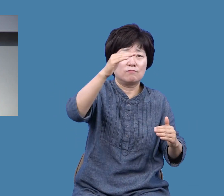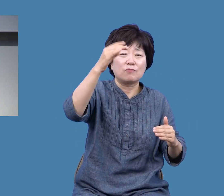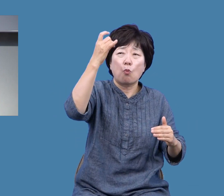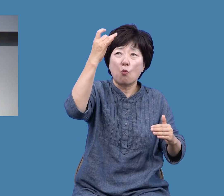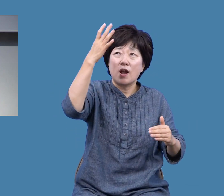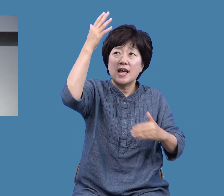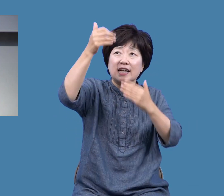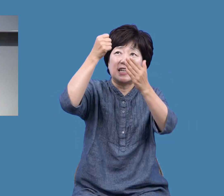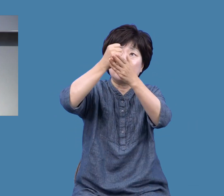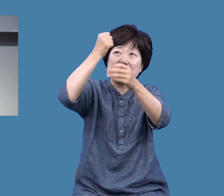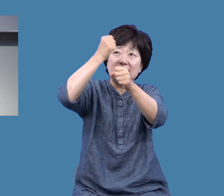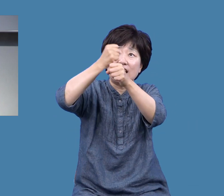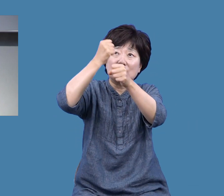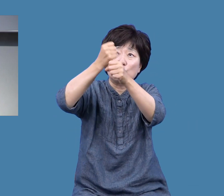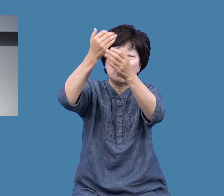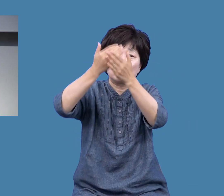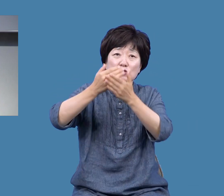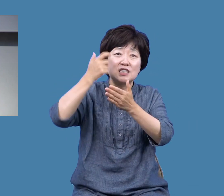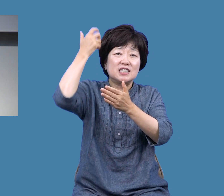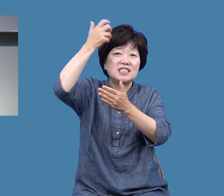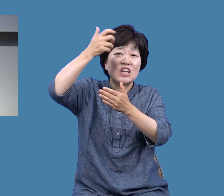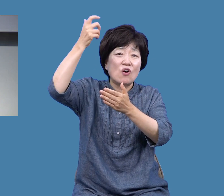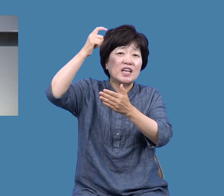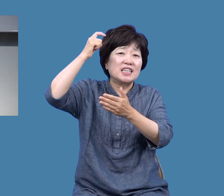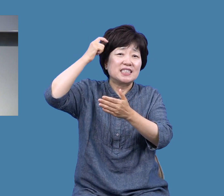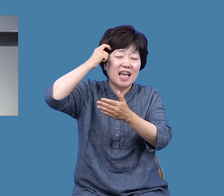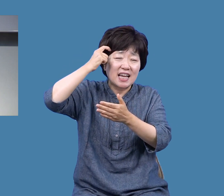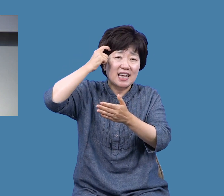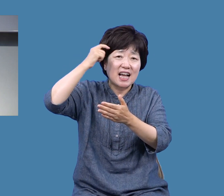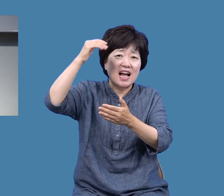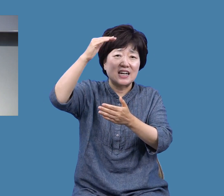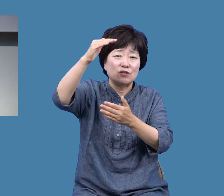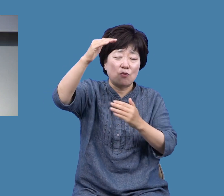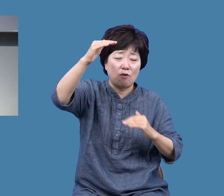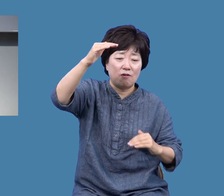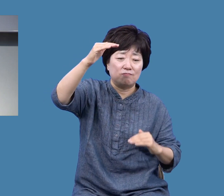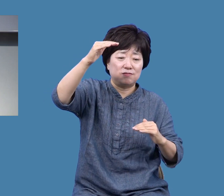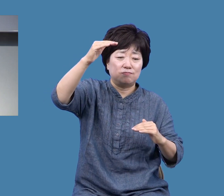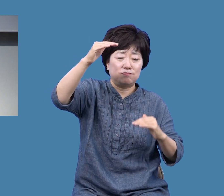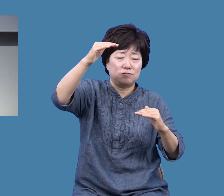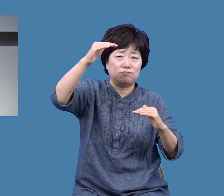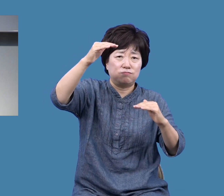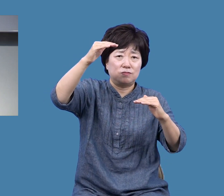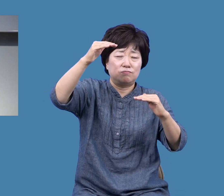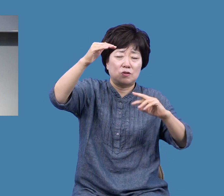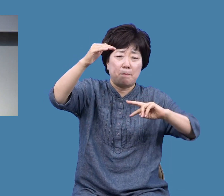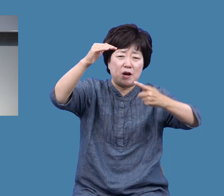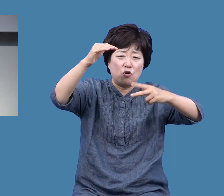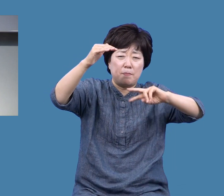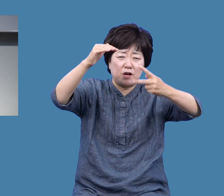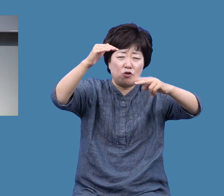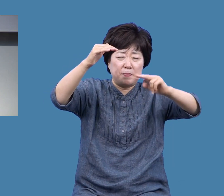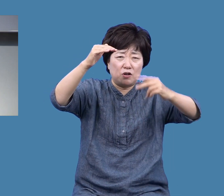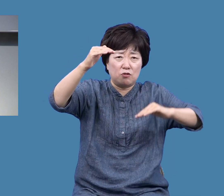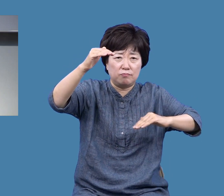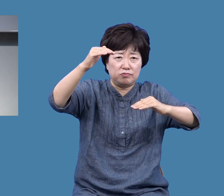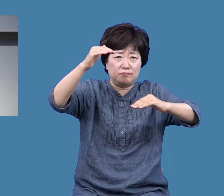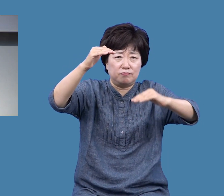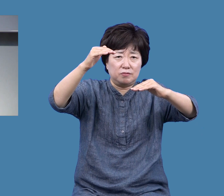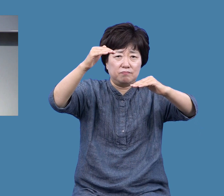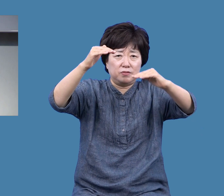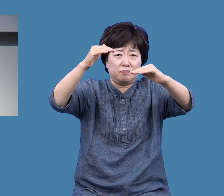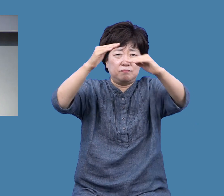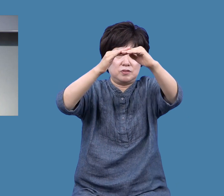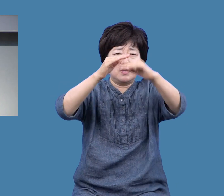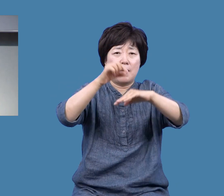원래 하나님이 창조하셨던 영의 생각으로 바꾸어가는 것이 결국 구원입니다. 몸의 구원이라는